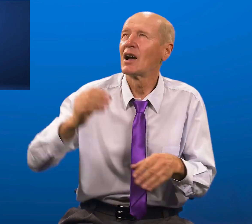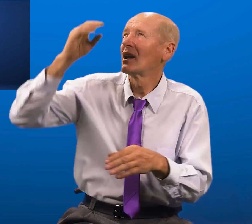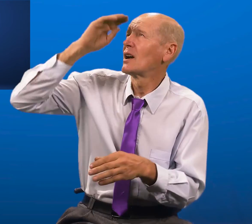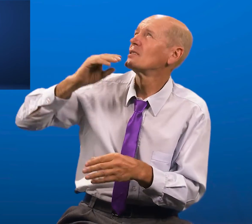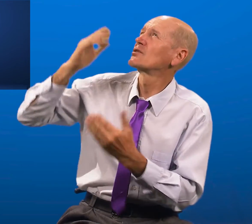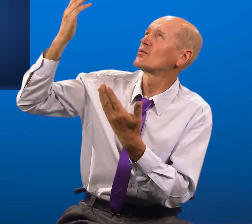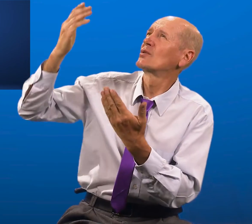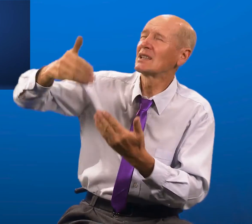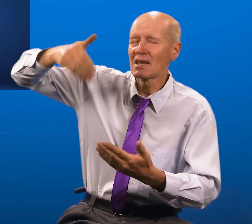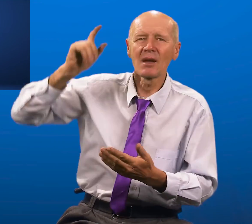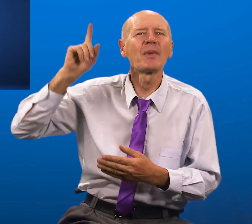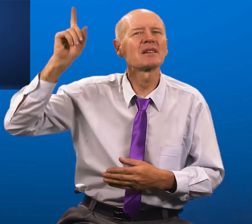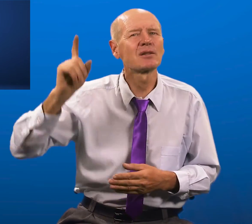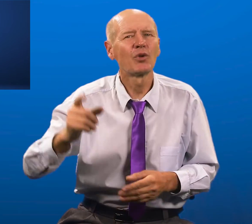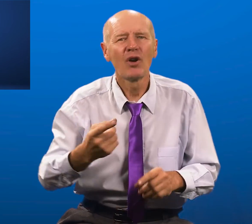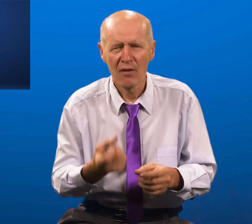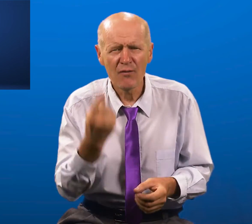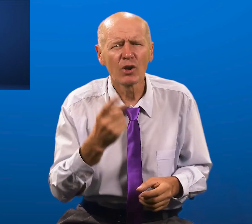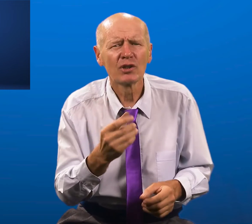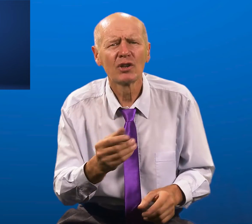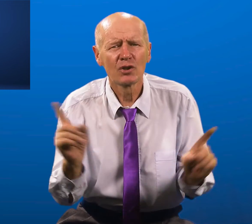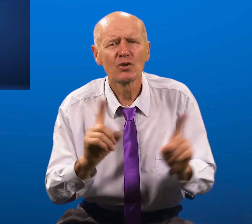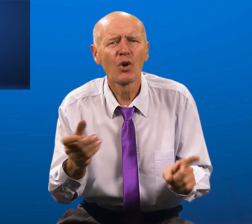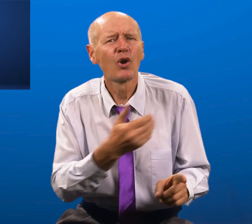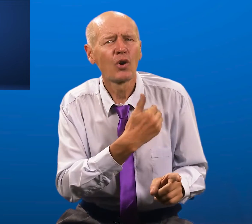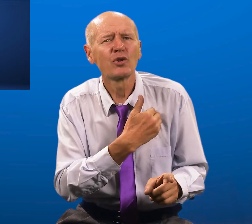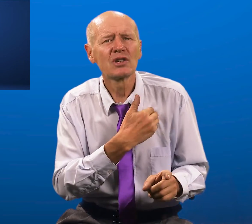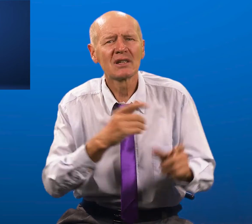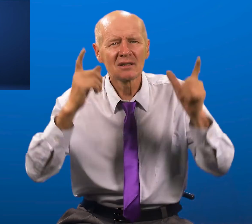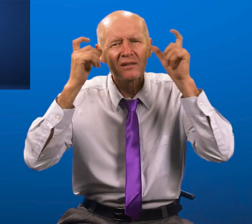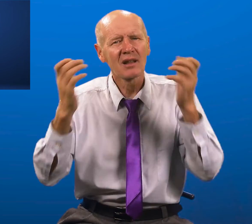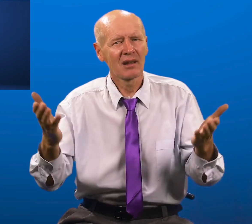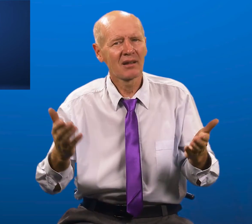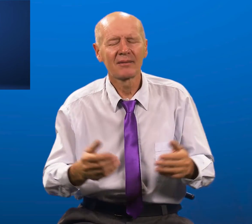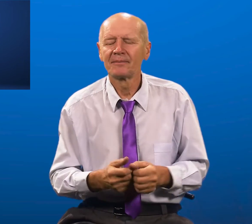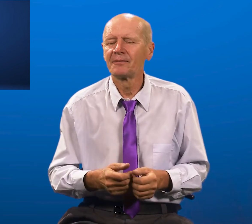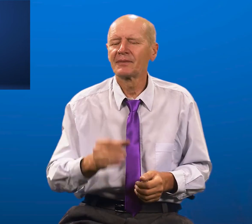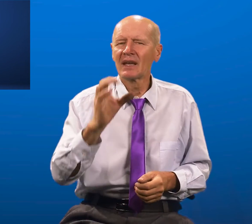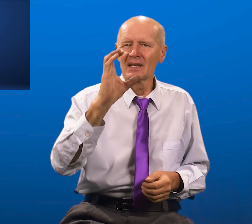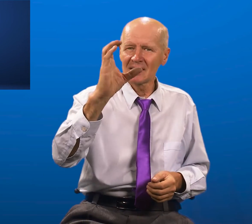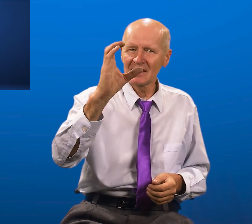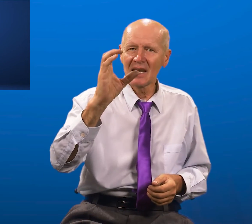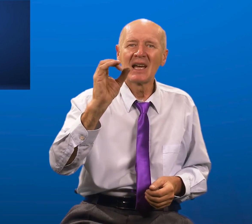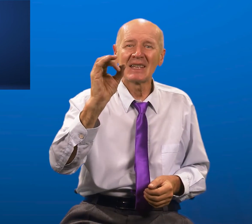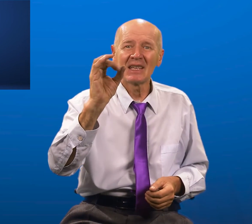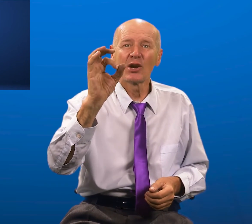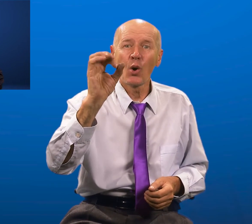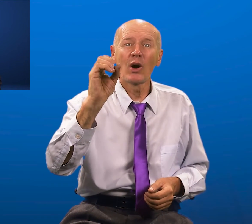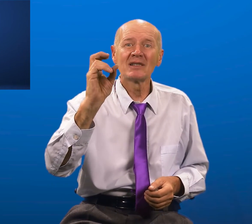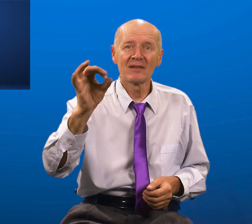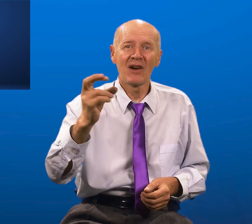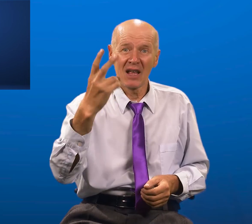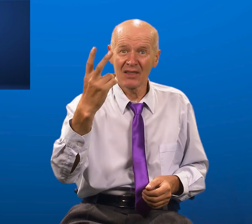Отцу Небесному. Кстати, что касается верхней одежды. С Иосифа снимали